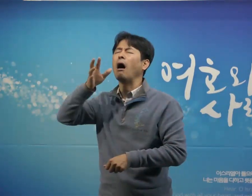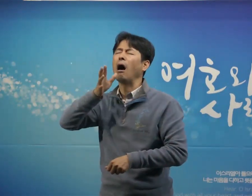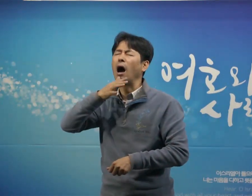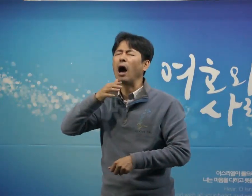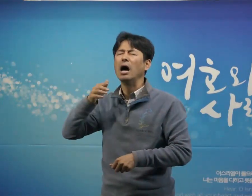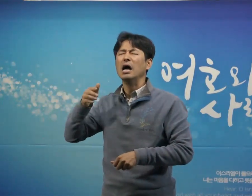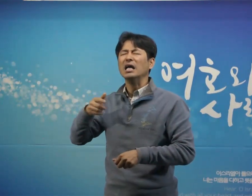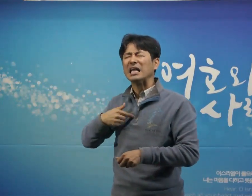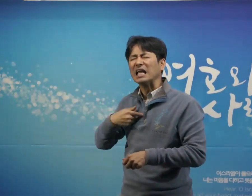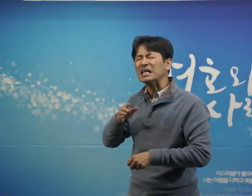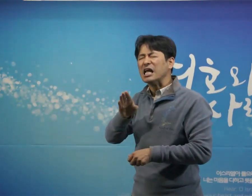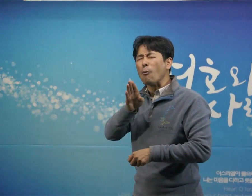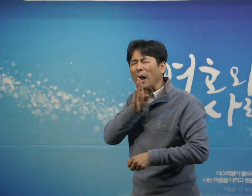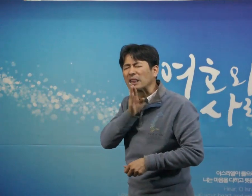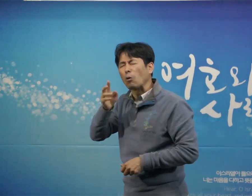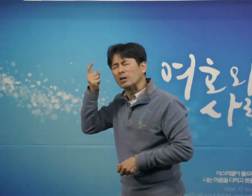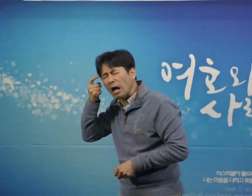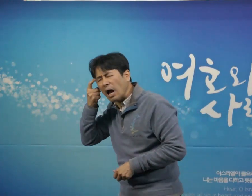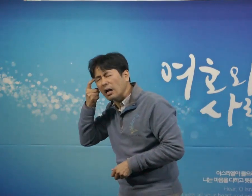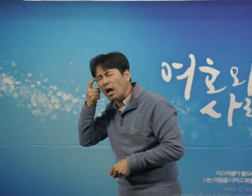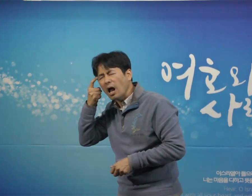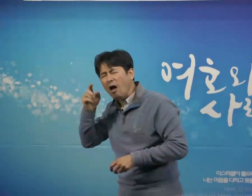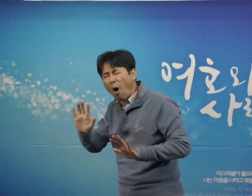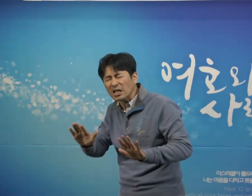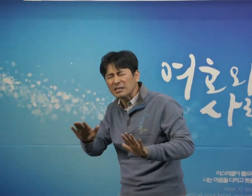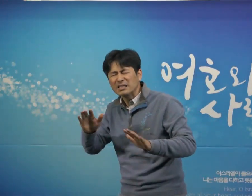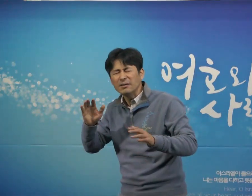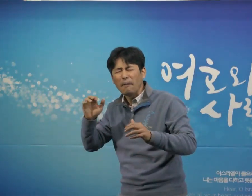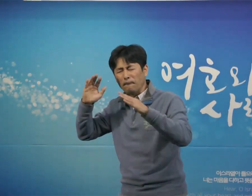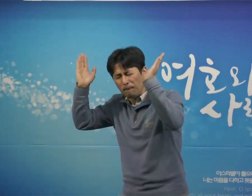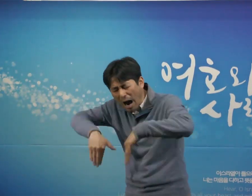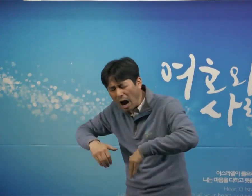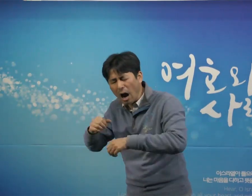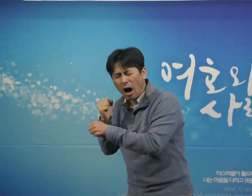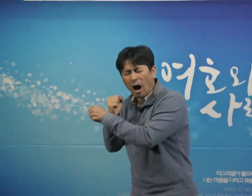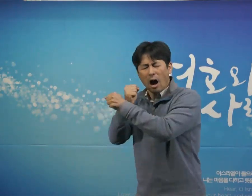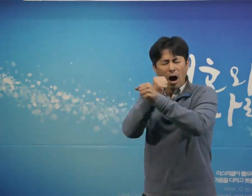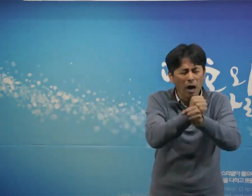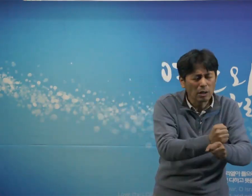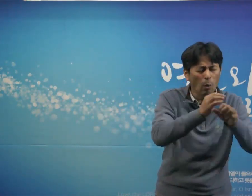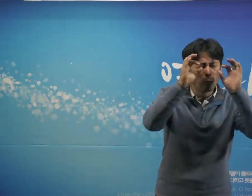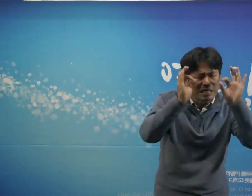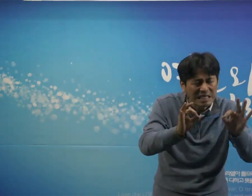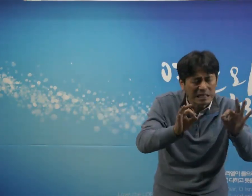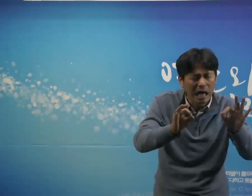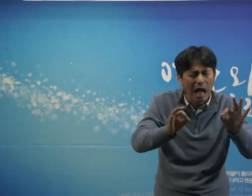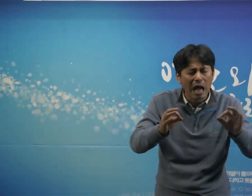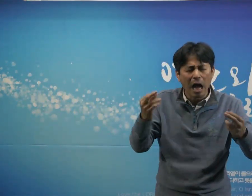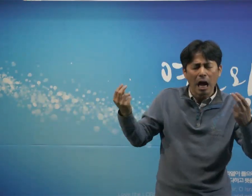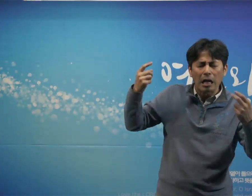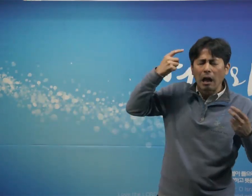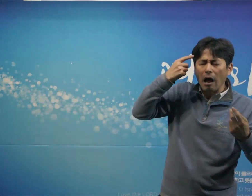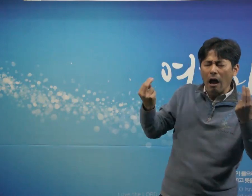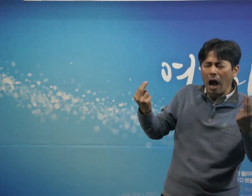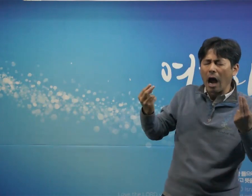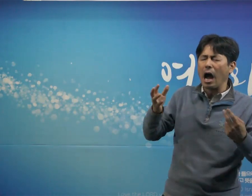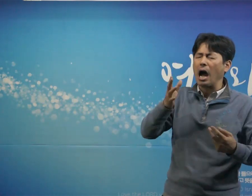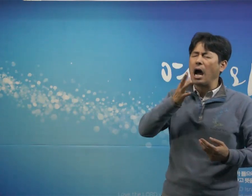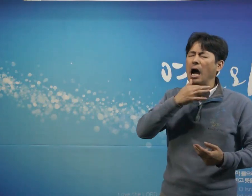일들을 생각하면서 내가 옳다고 생각했는데 이렇게 망해서 바벨론에 잡혀온